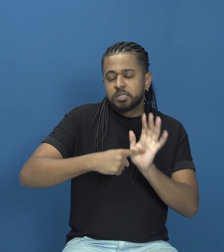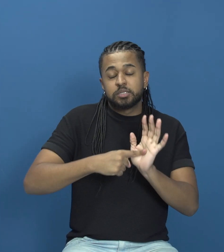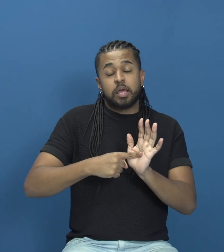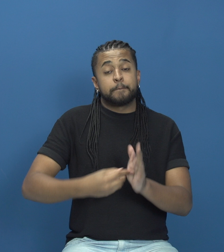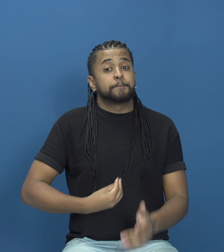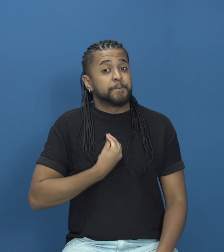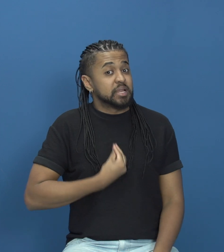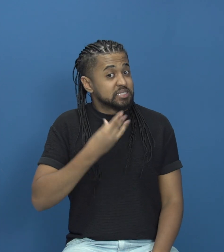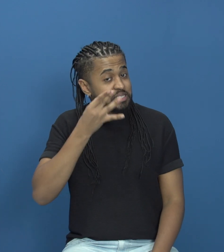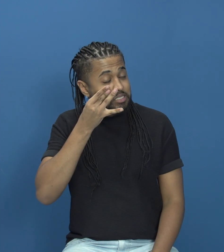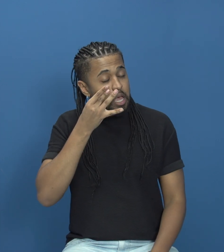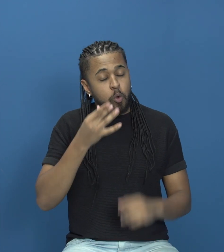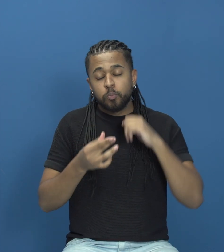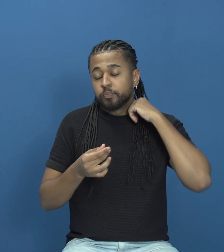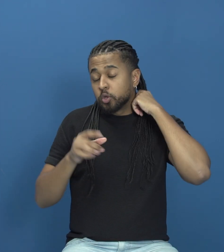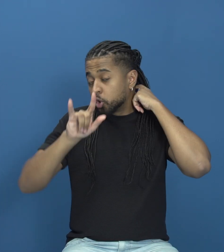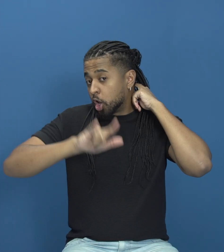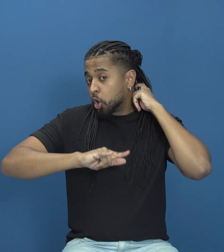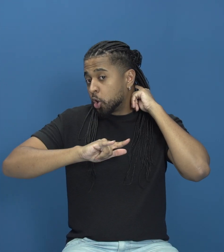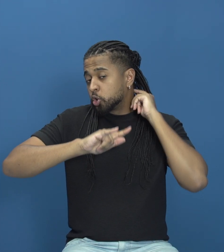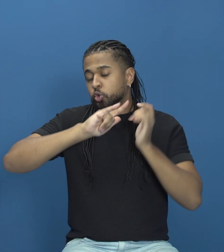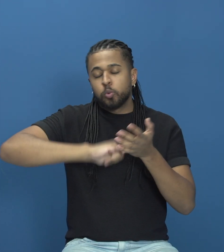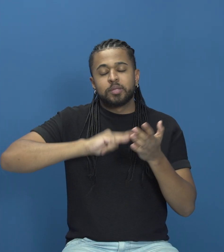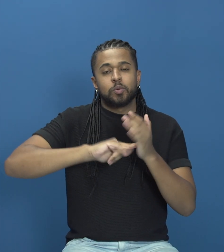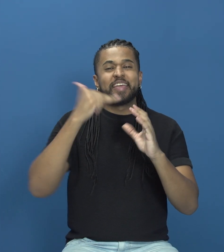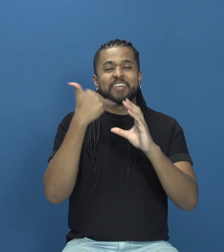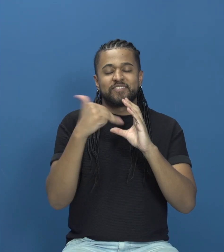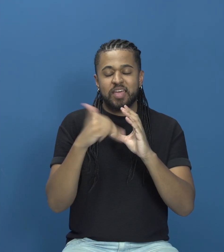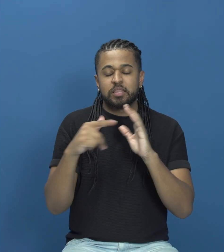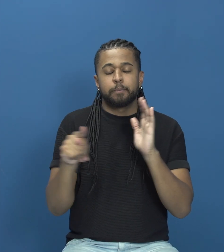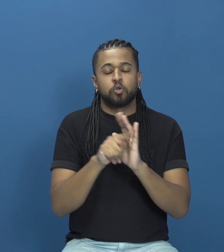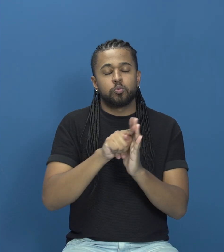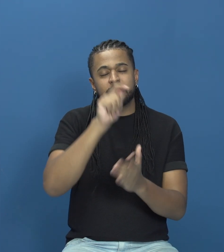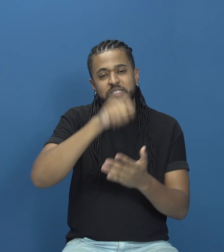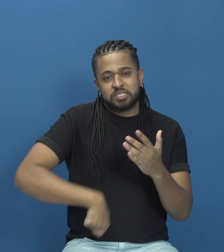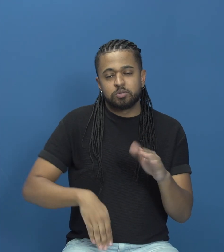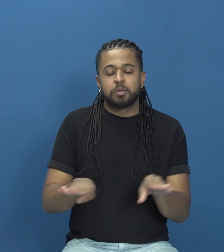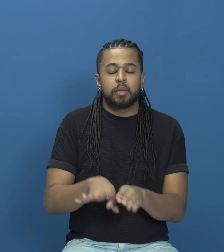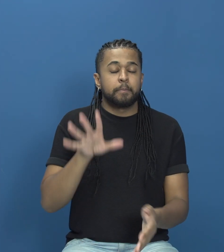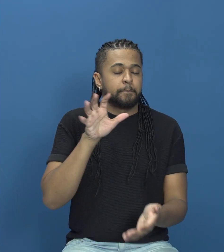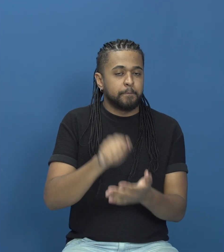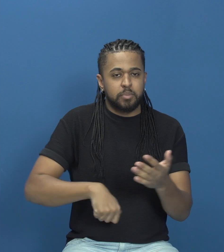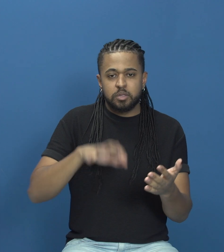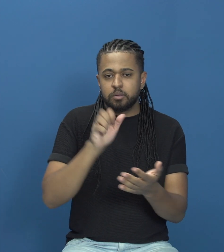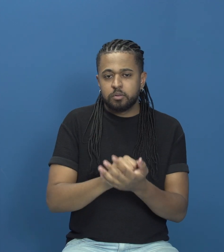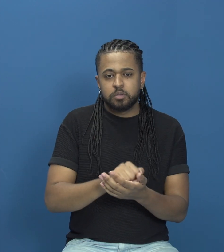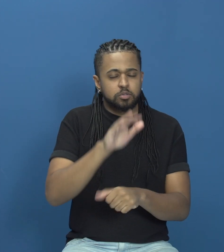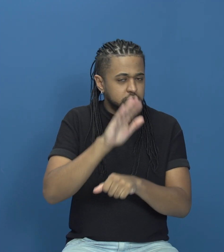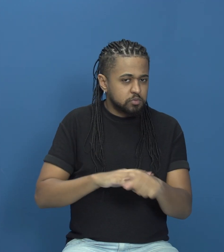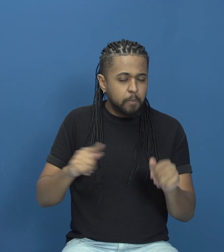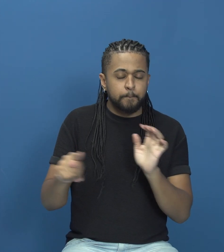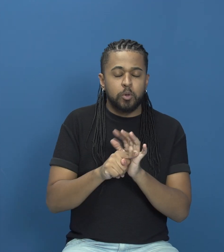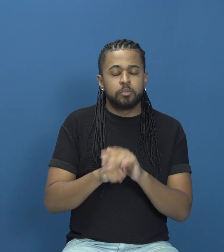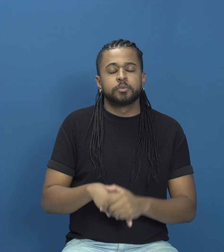forma presencial, as documentações enviadas referentes à inscrição e à matrícula em convocação